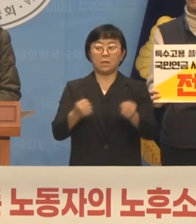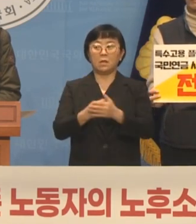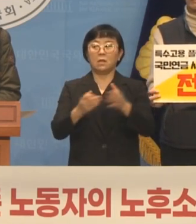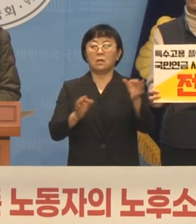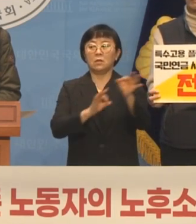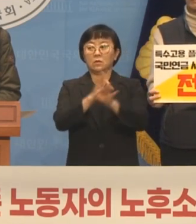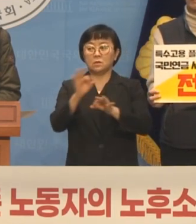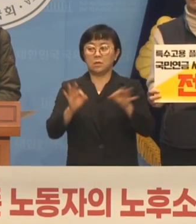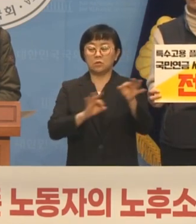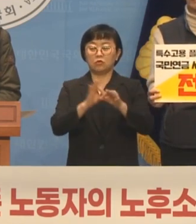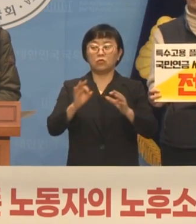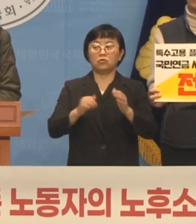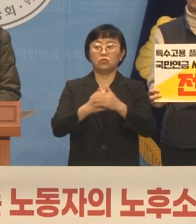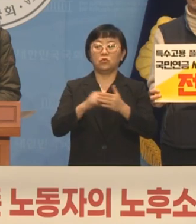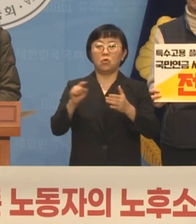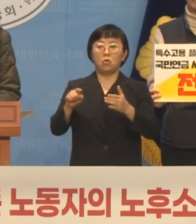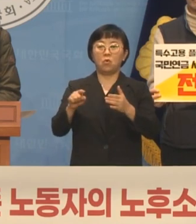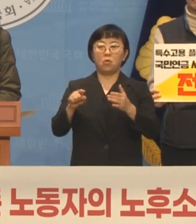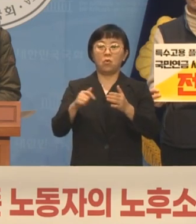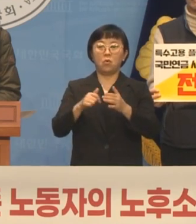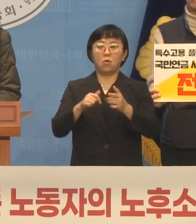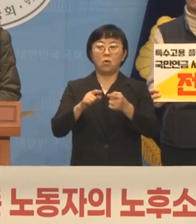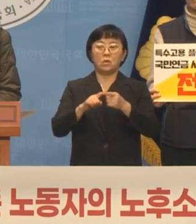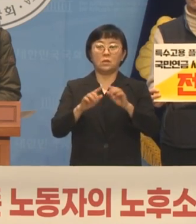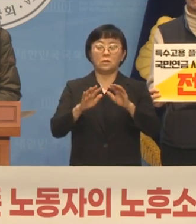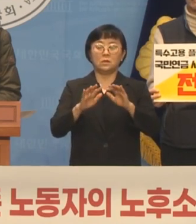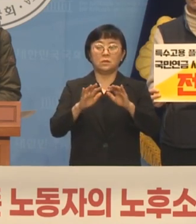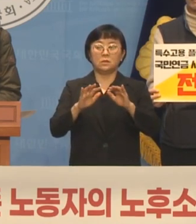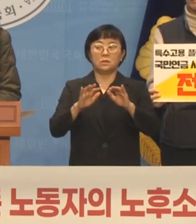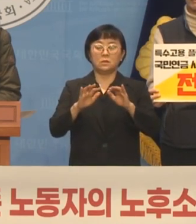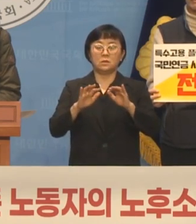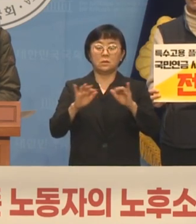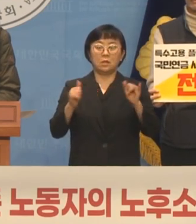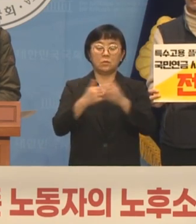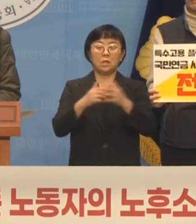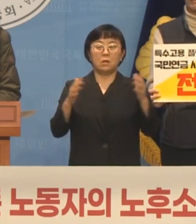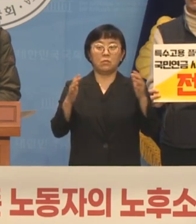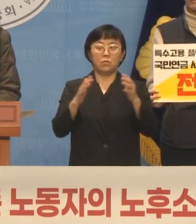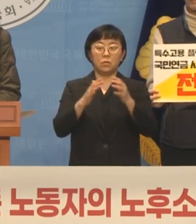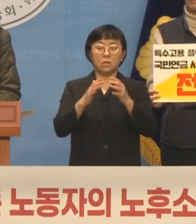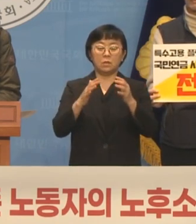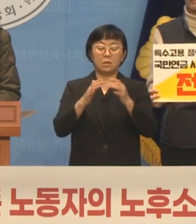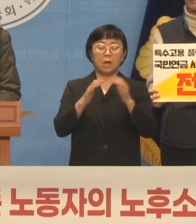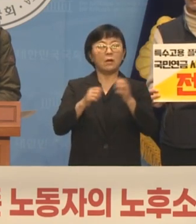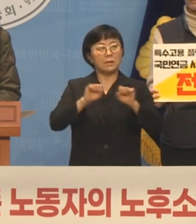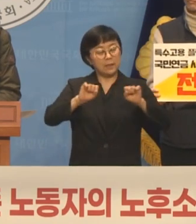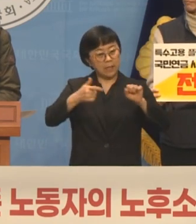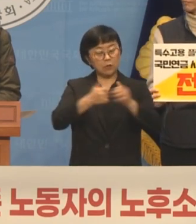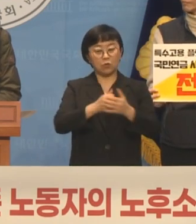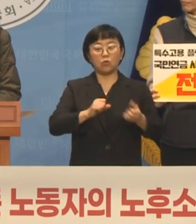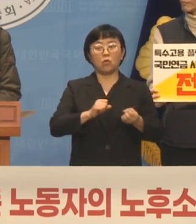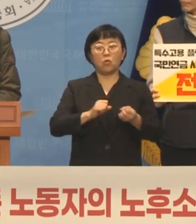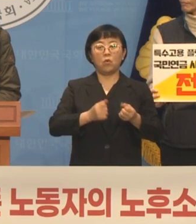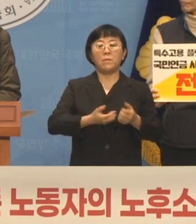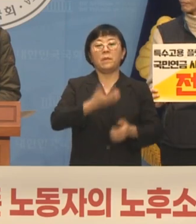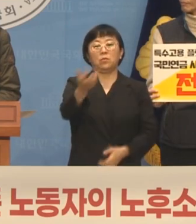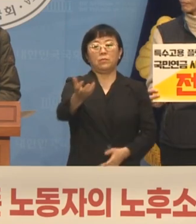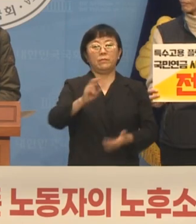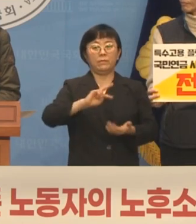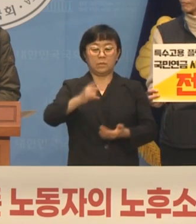경제적으로 궁지에 몰린 사람들이 플랫폼으로 넘어온 것입니다. 그런